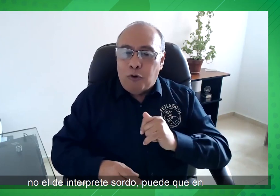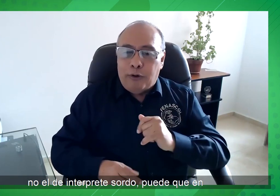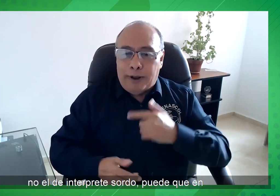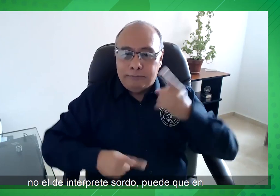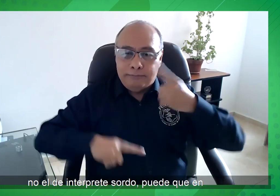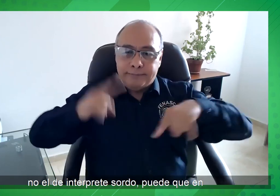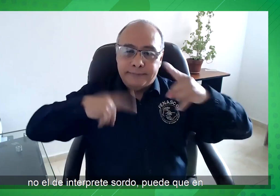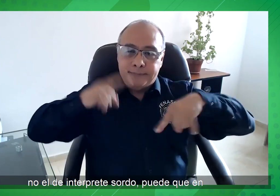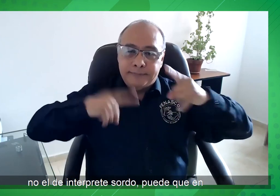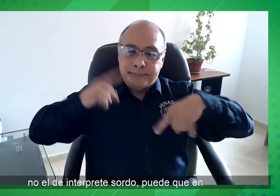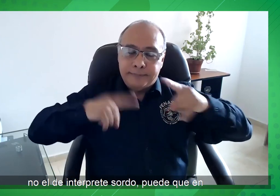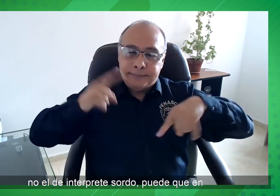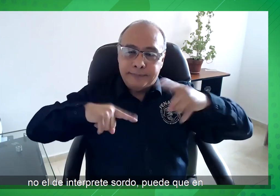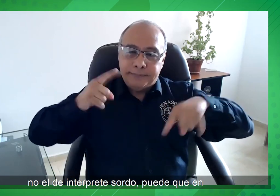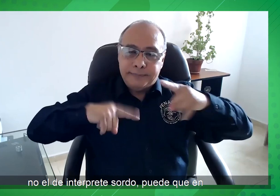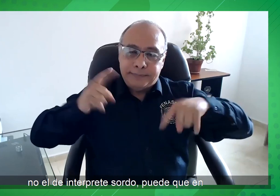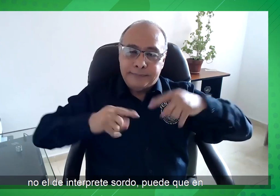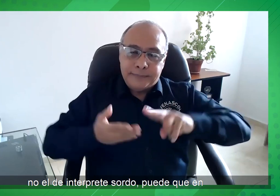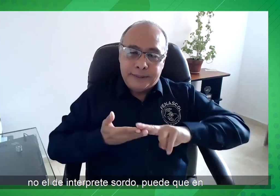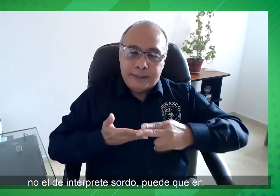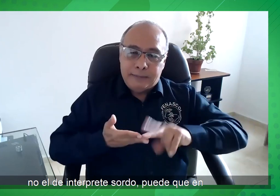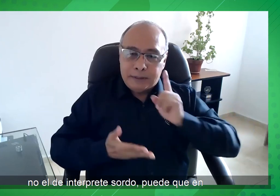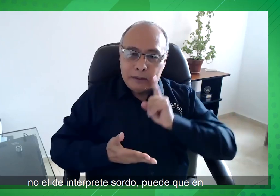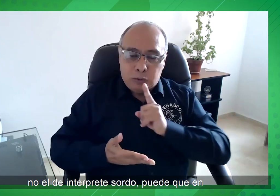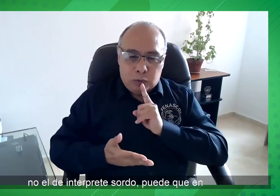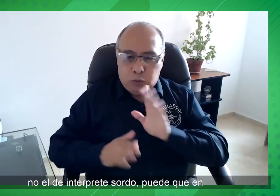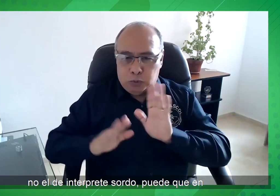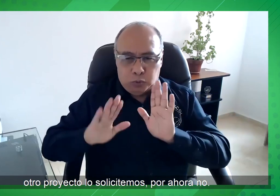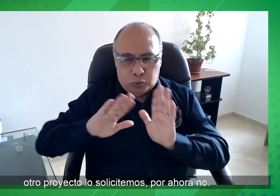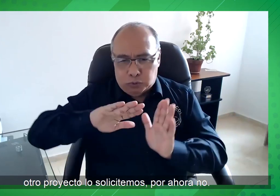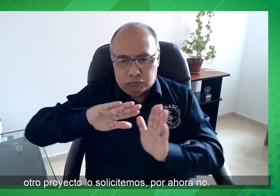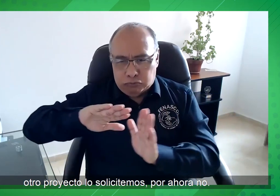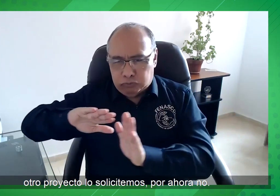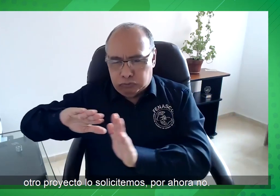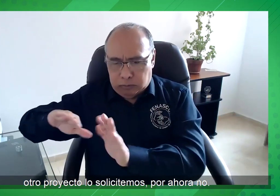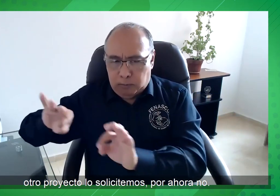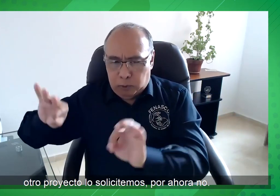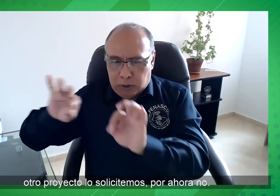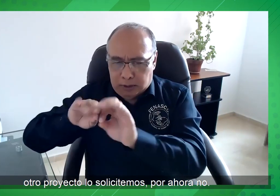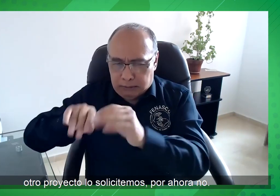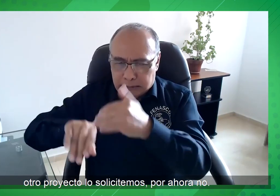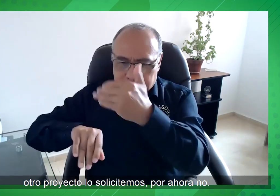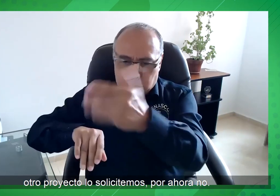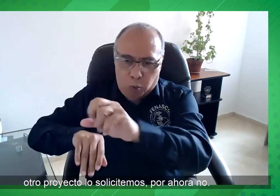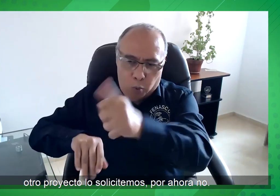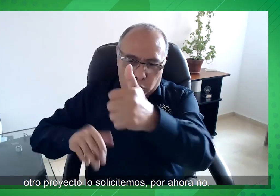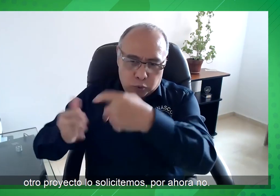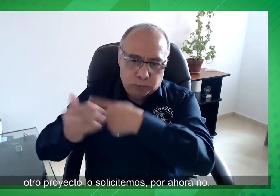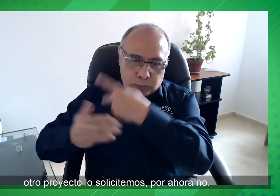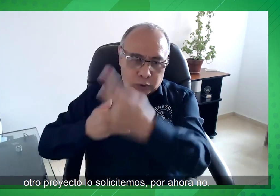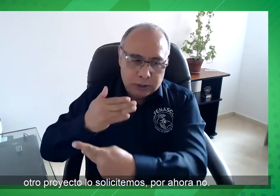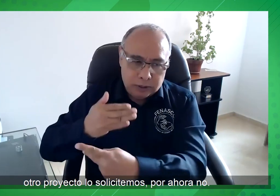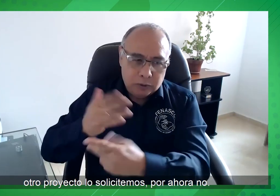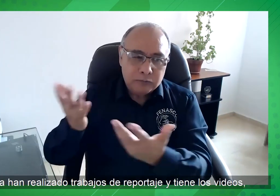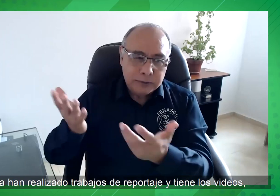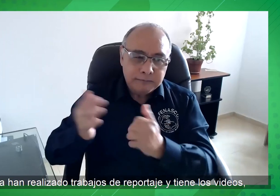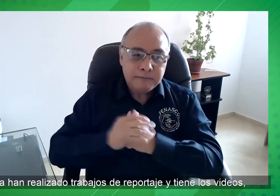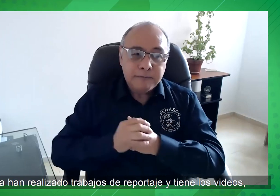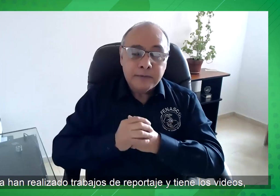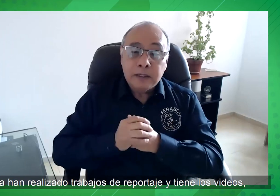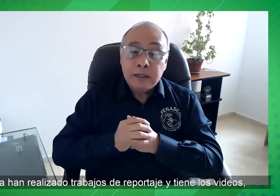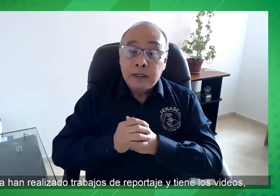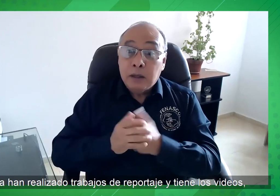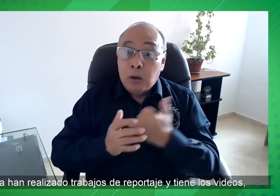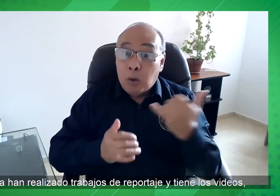No el de intérprete sordo. Puede que en otro proyecto lo solicitemos. Por ahora no.